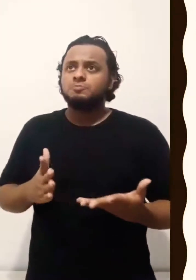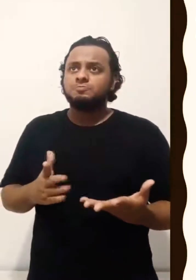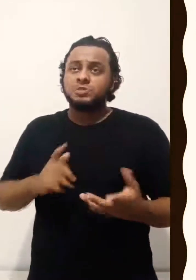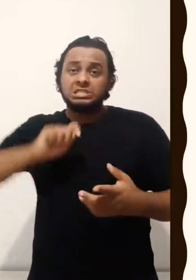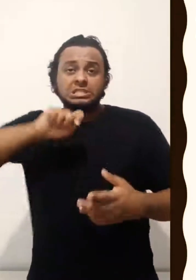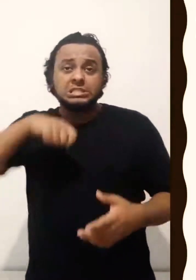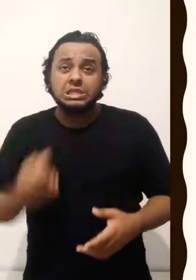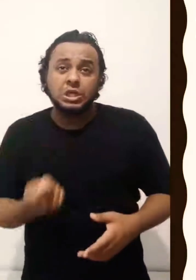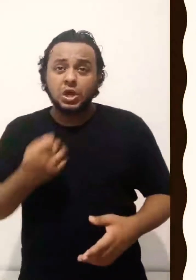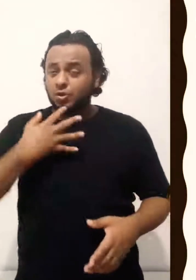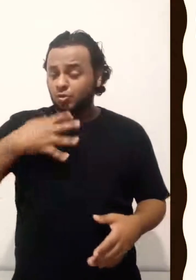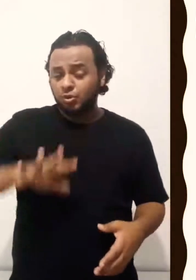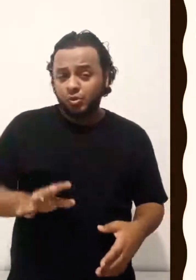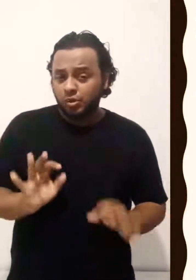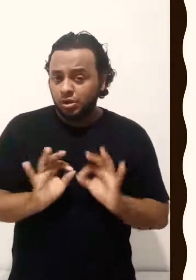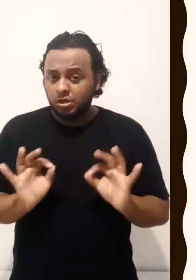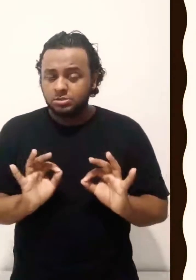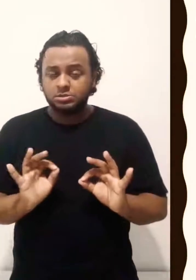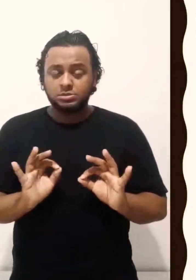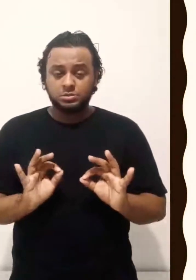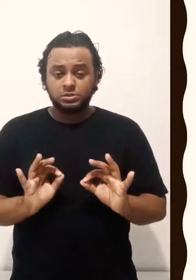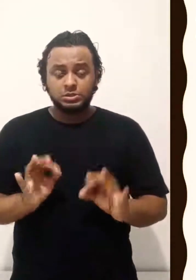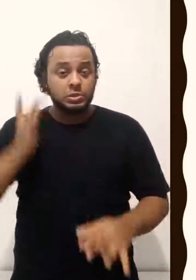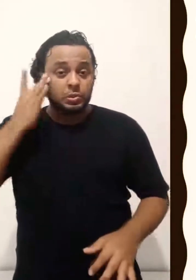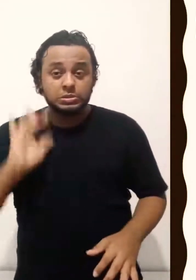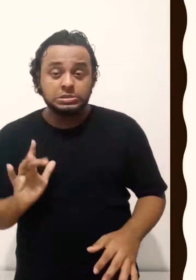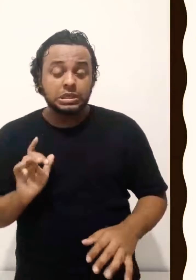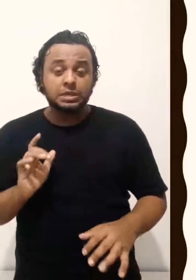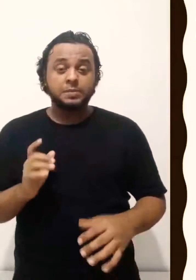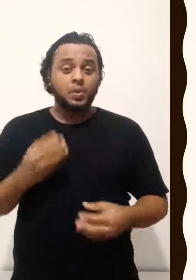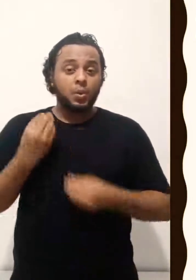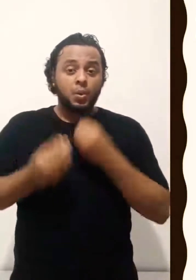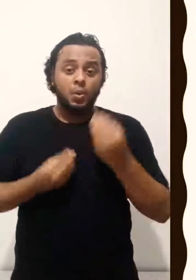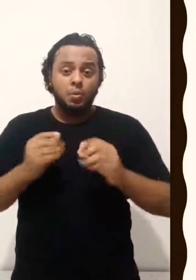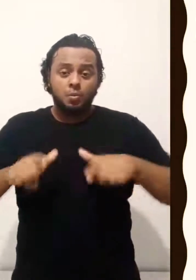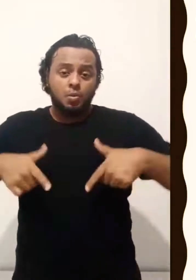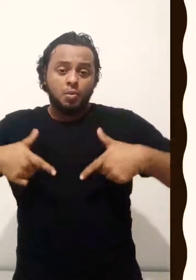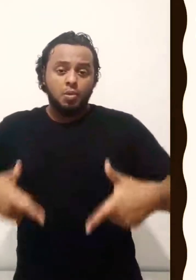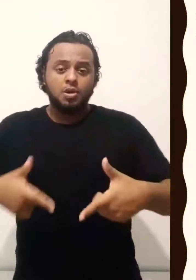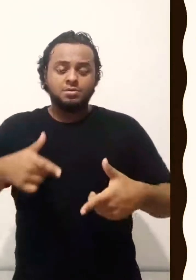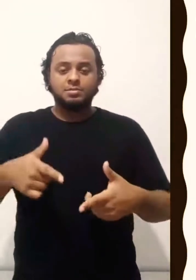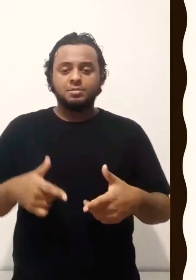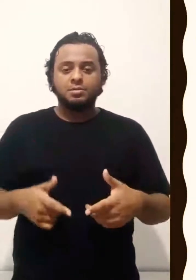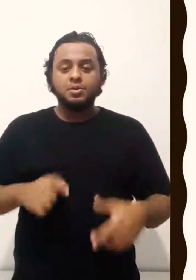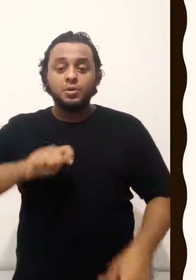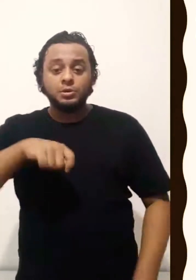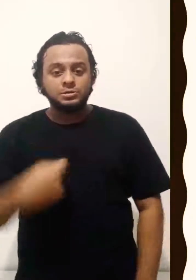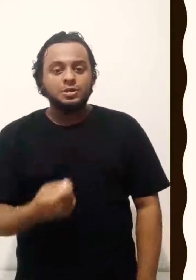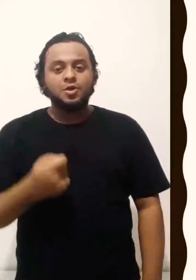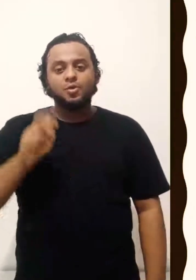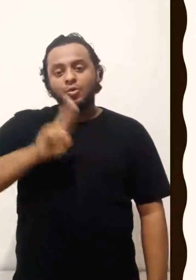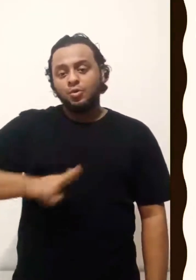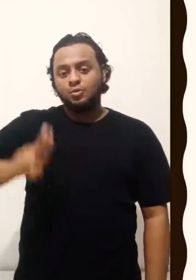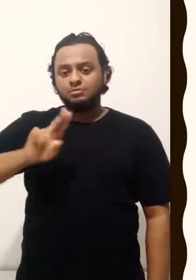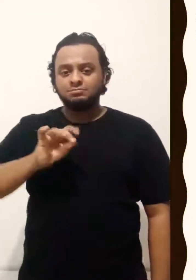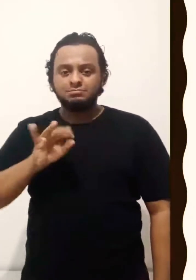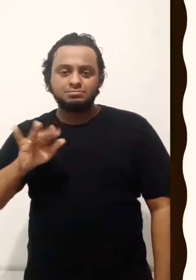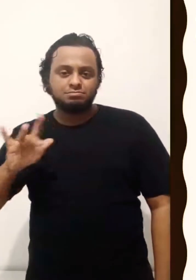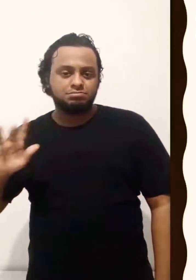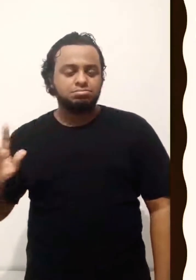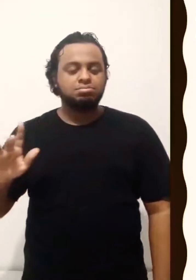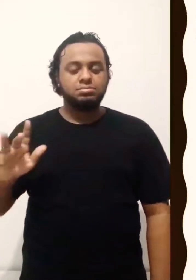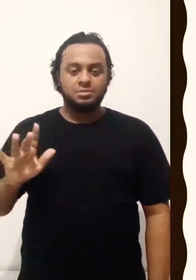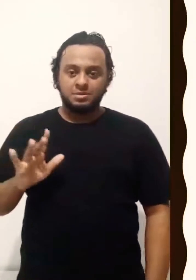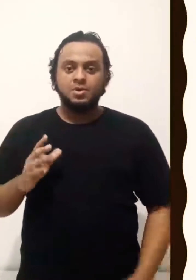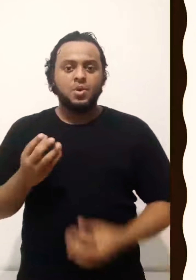algum sinal que você não conhece, que você não sabe executar o sinal. Então você utiliza o alfabeto manual